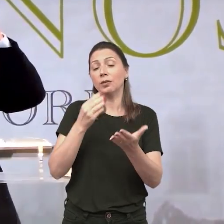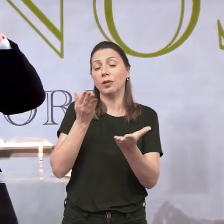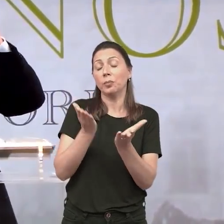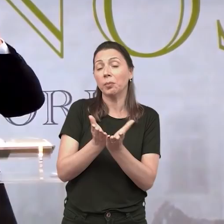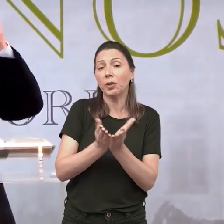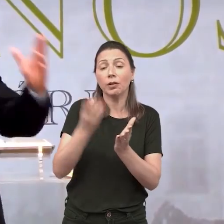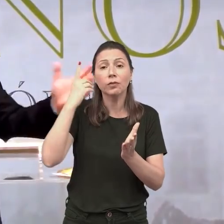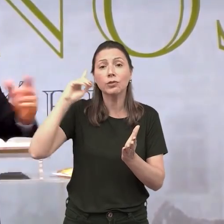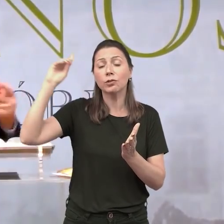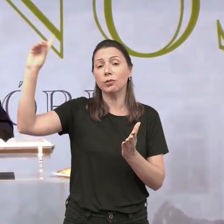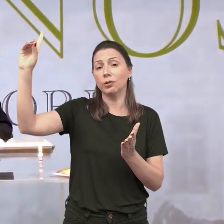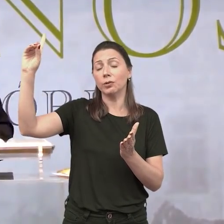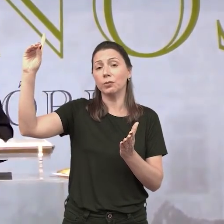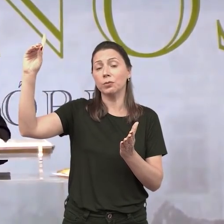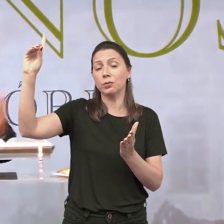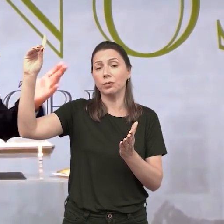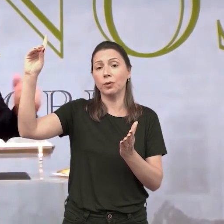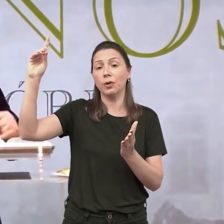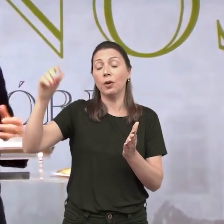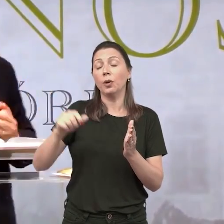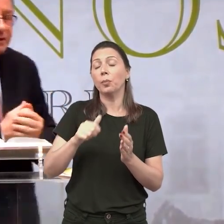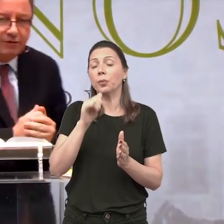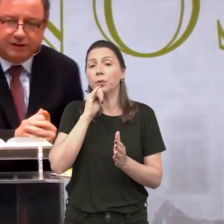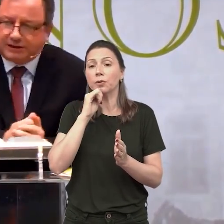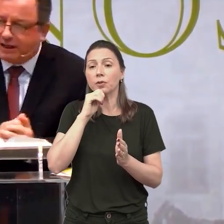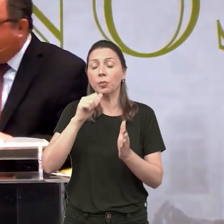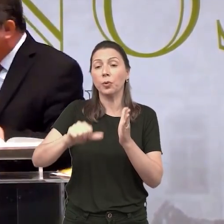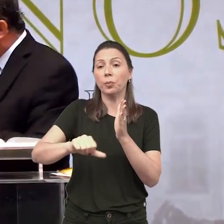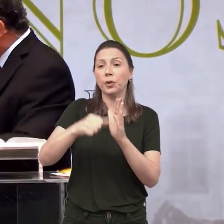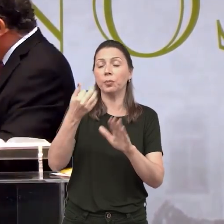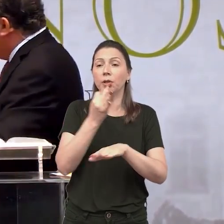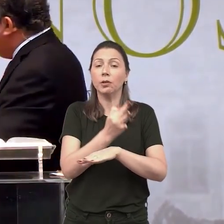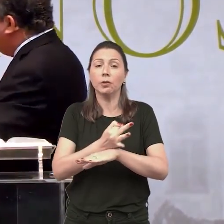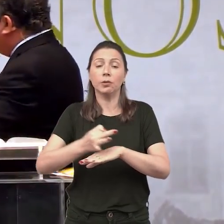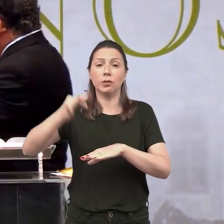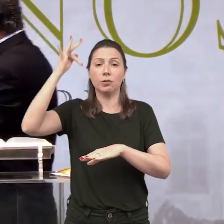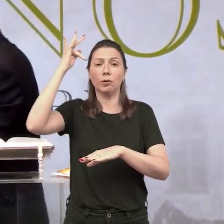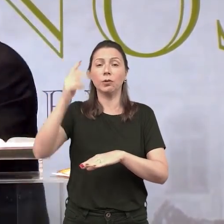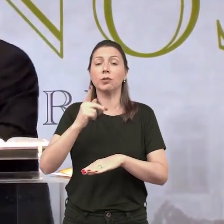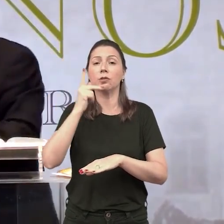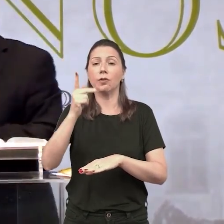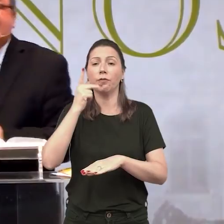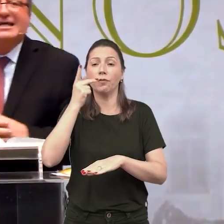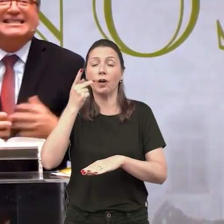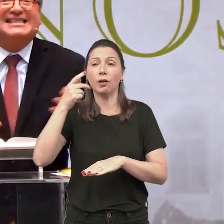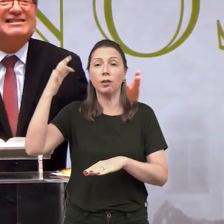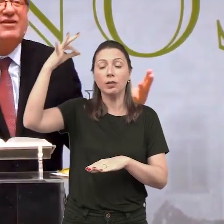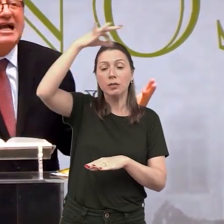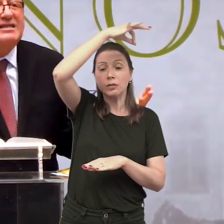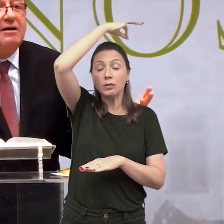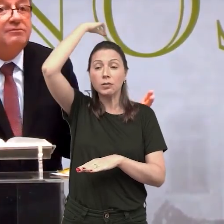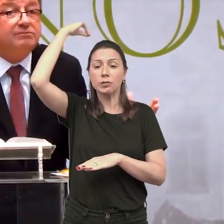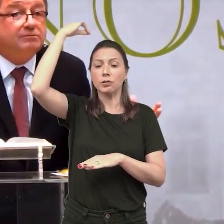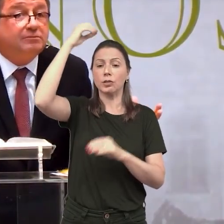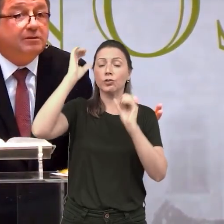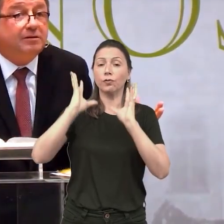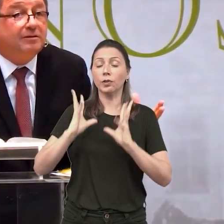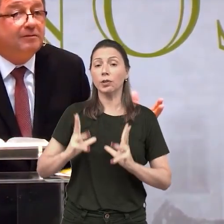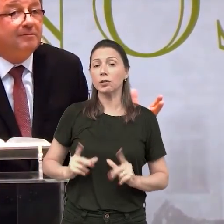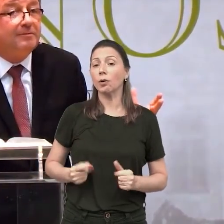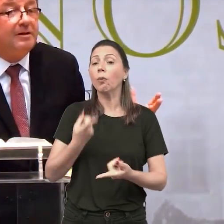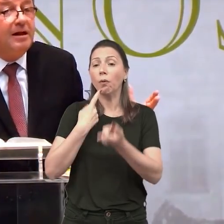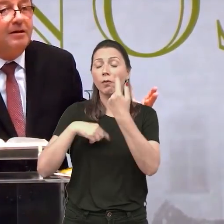vontade de Deus. Por exemplo, lá em 1 Tessalonicenses, capítulo 5, diz que esta é a vontade de Deus, a vossa santificação.